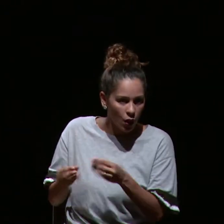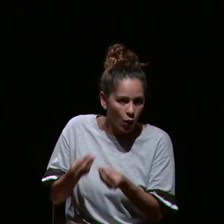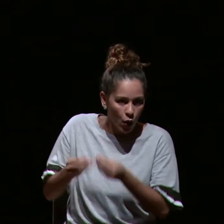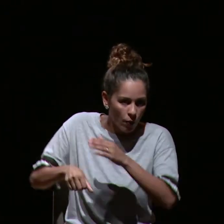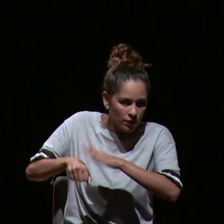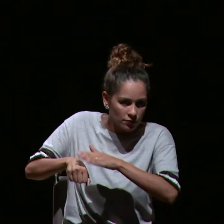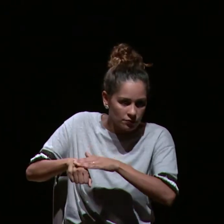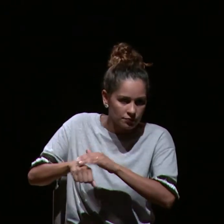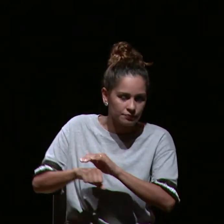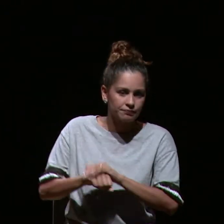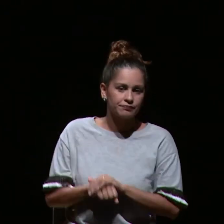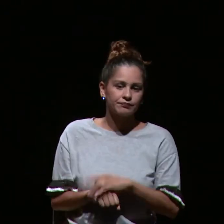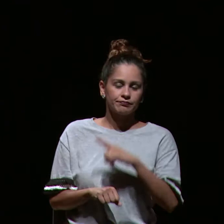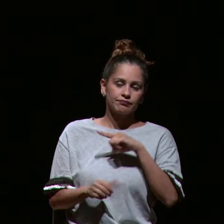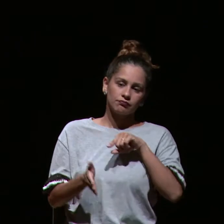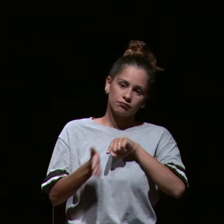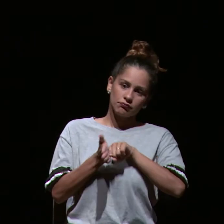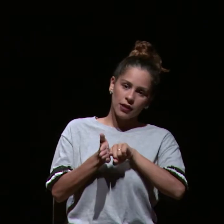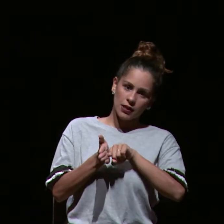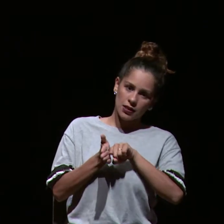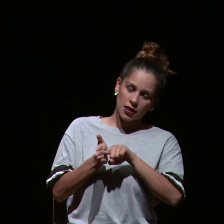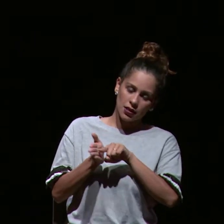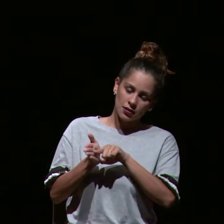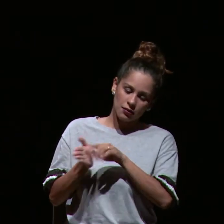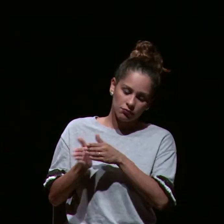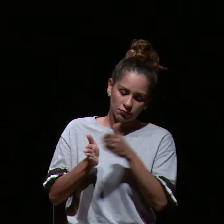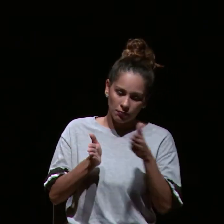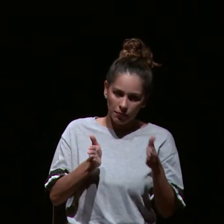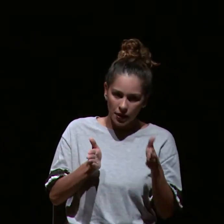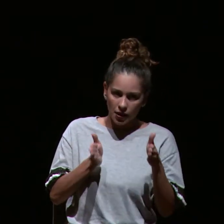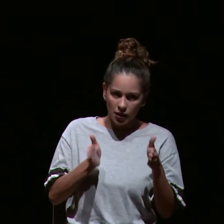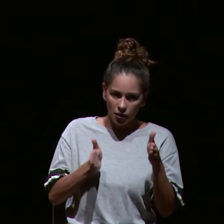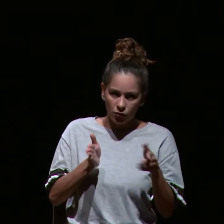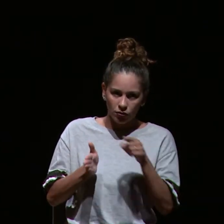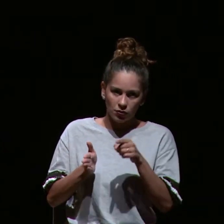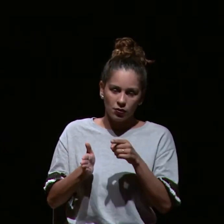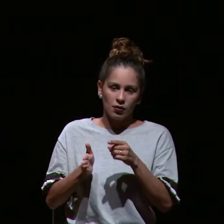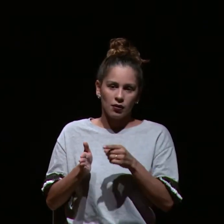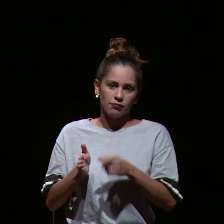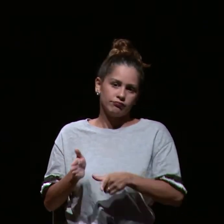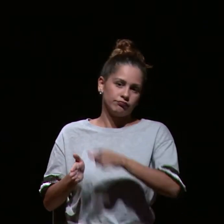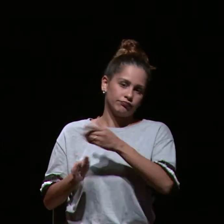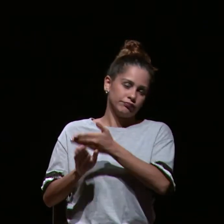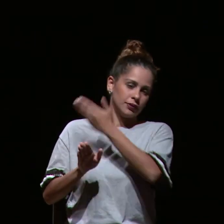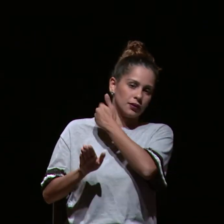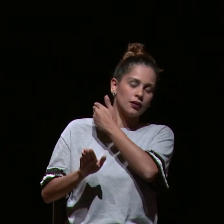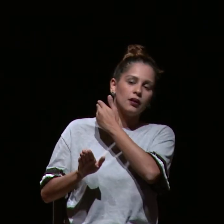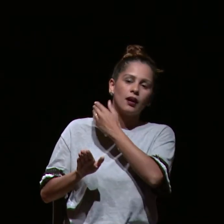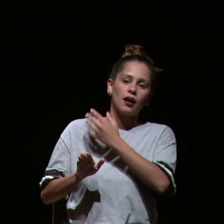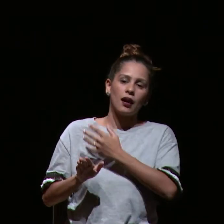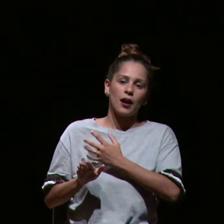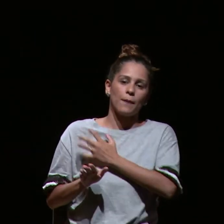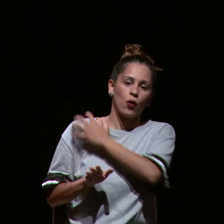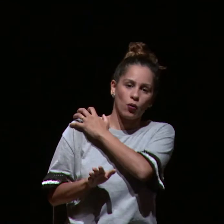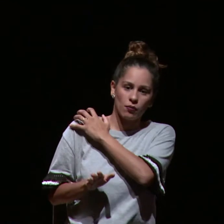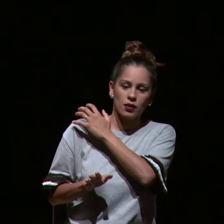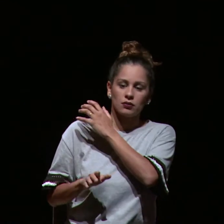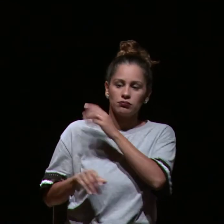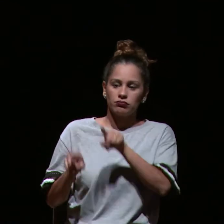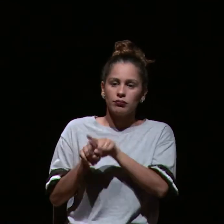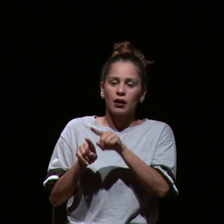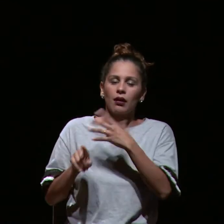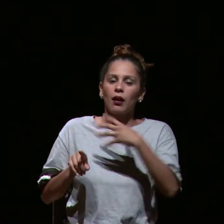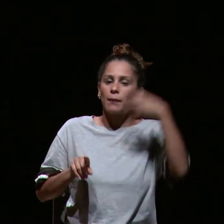se debruçar sobre um período marcado pela presença do Estado imperial e posteriormente republicano, as reflexões apresentadas por Bittencourt me